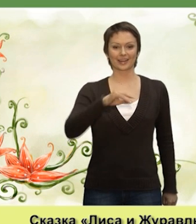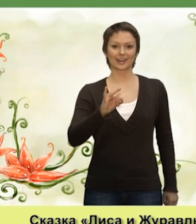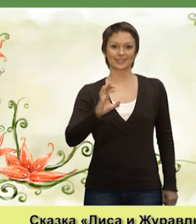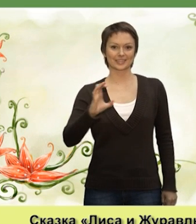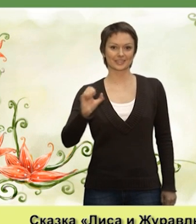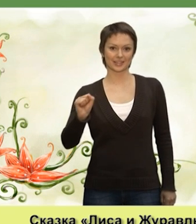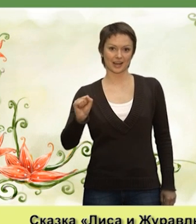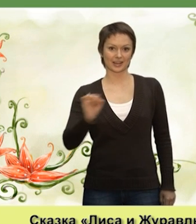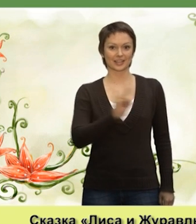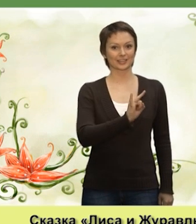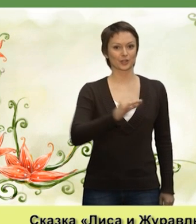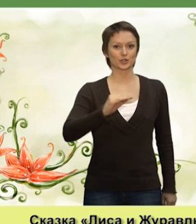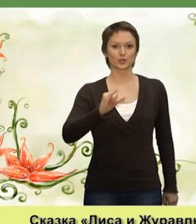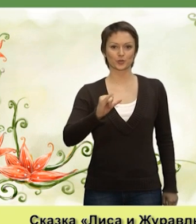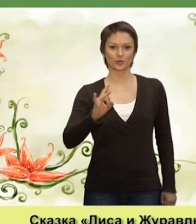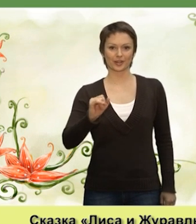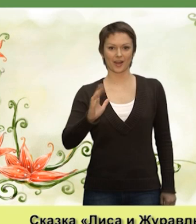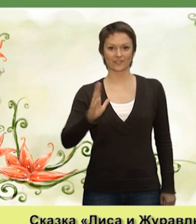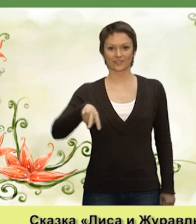Лиса и